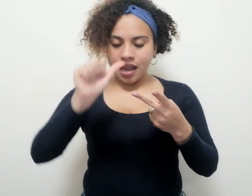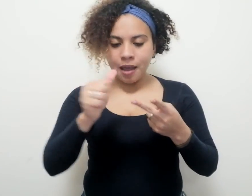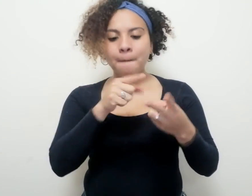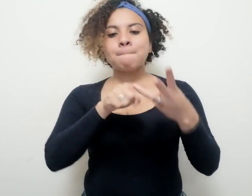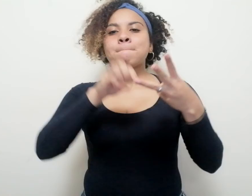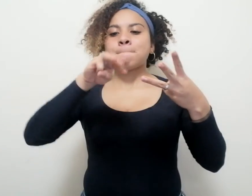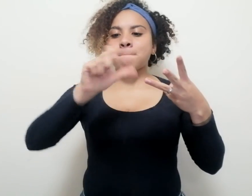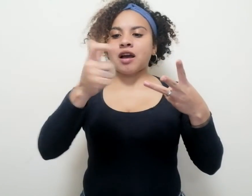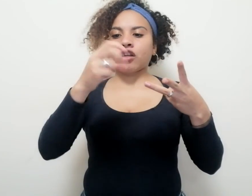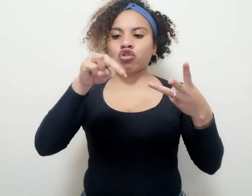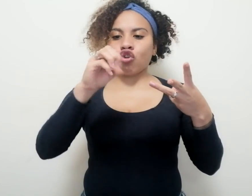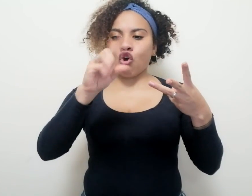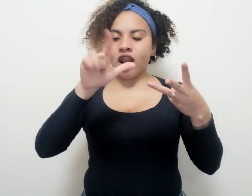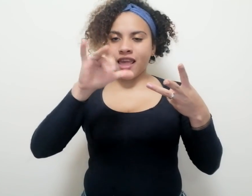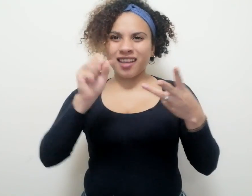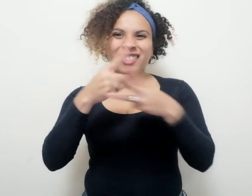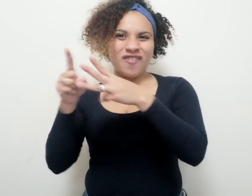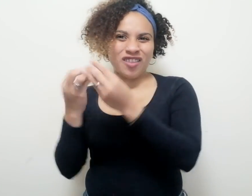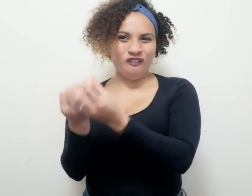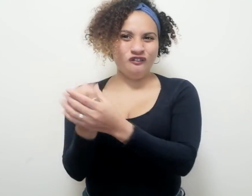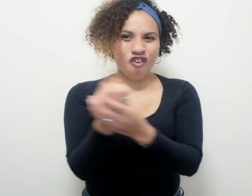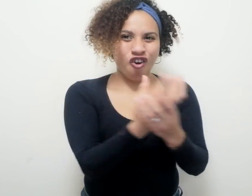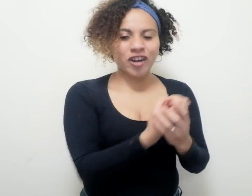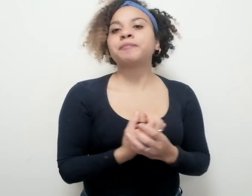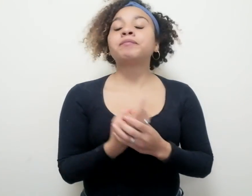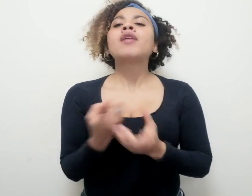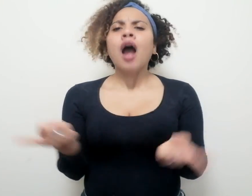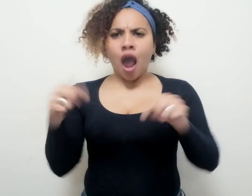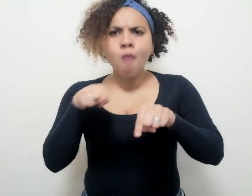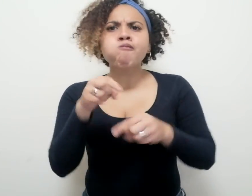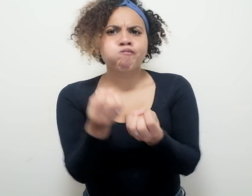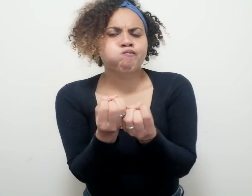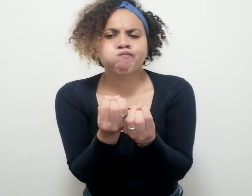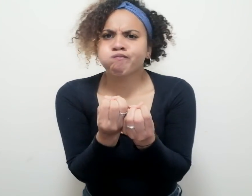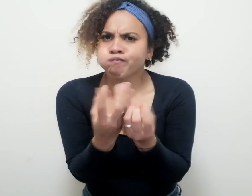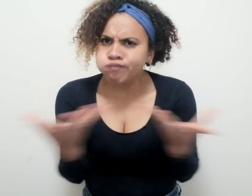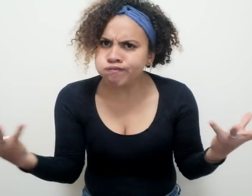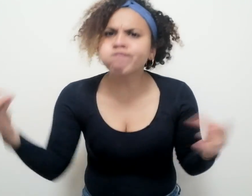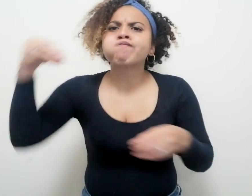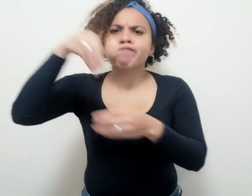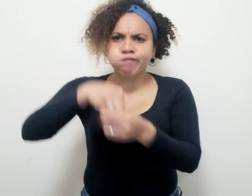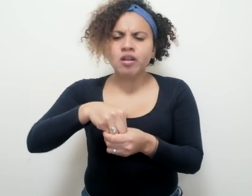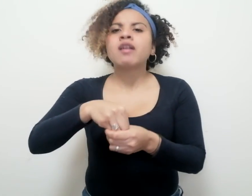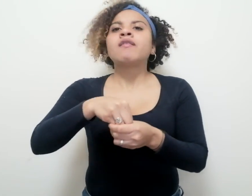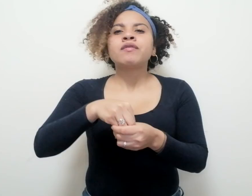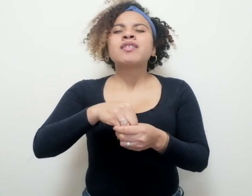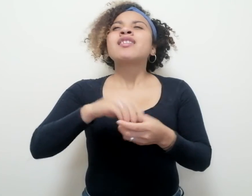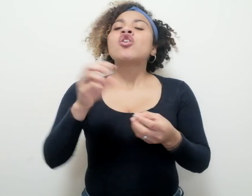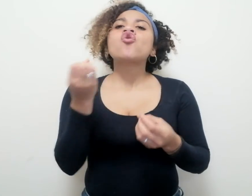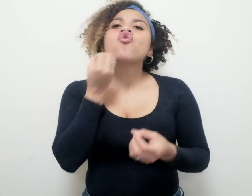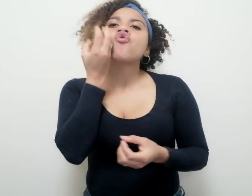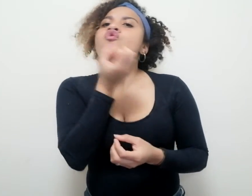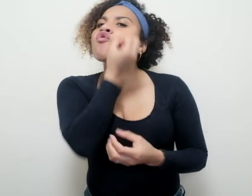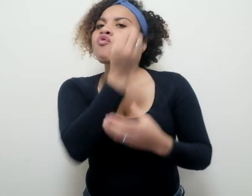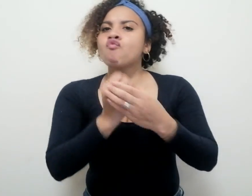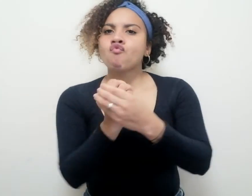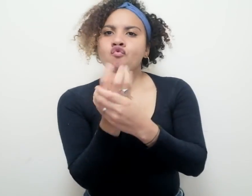magnolia. Allí hay sobre todo una abundancia y de rosas y